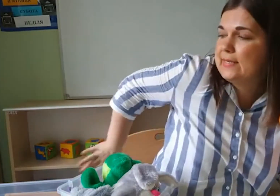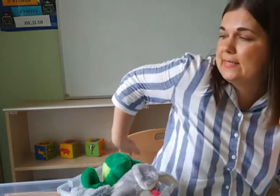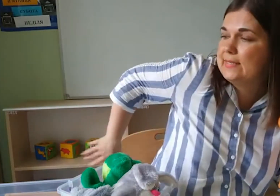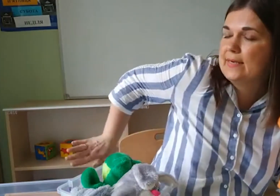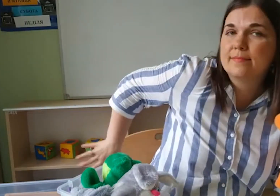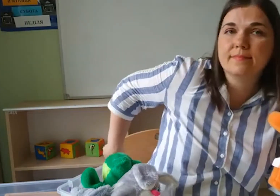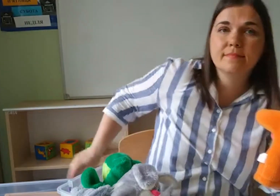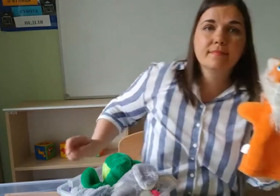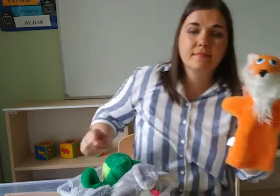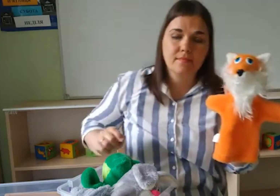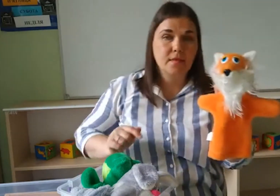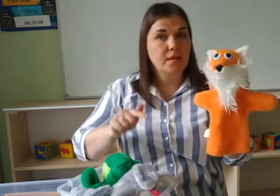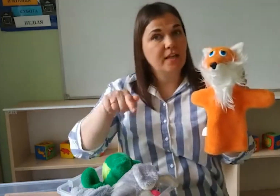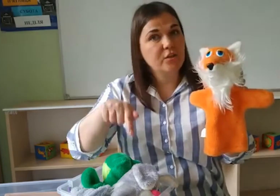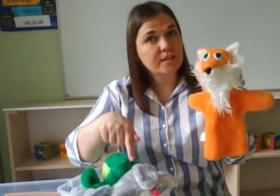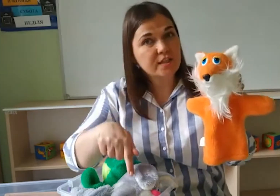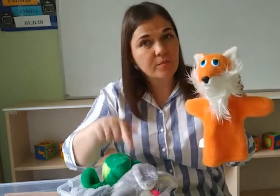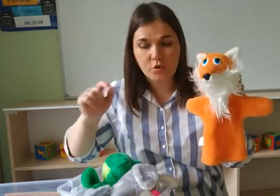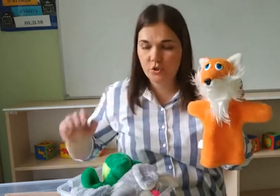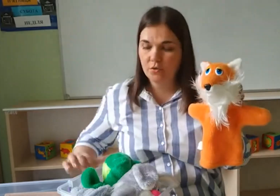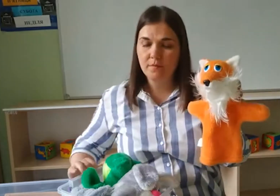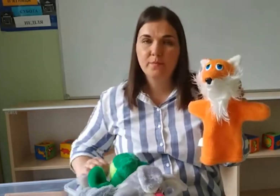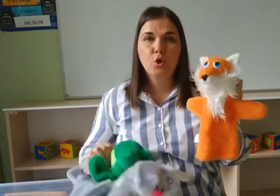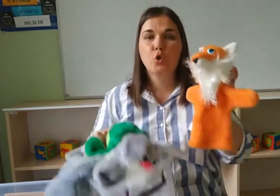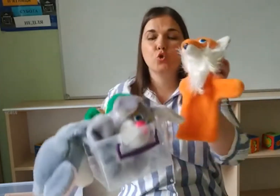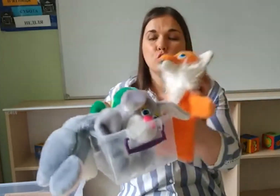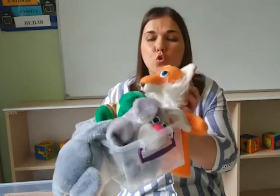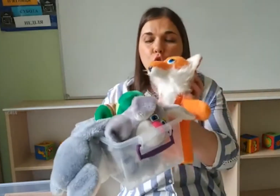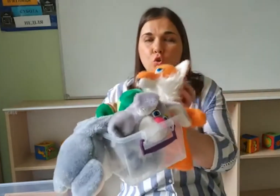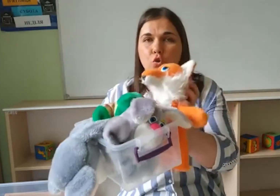Лисиця. І до теремочку. Тук-тук-тук.